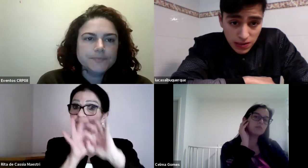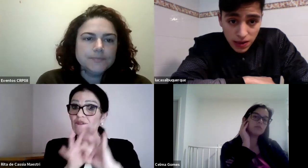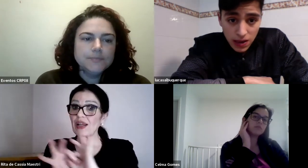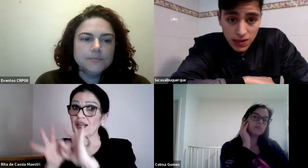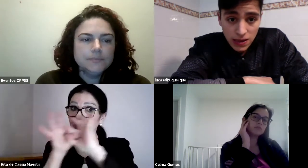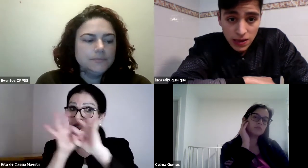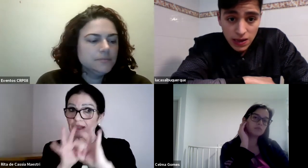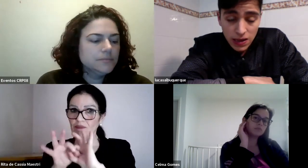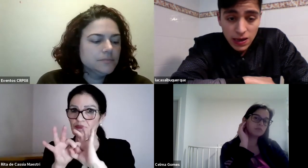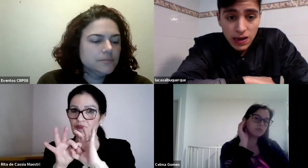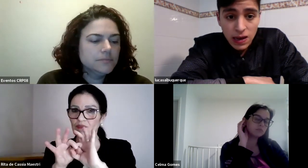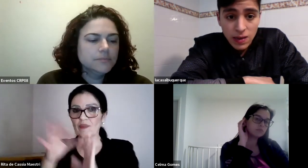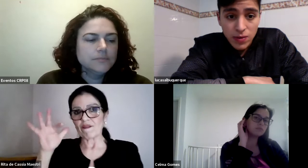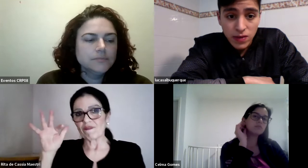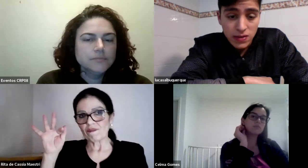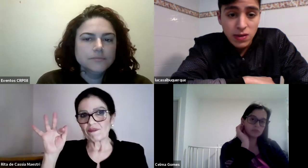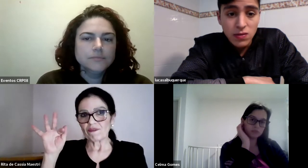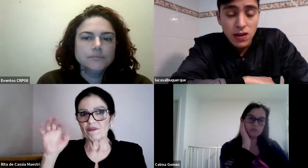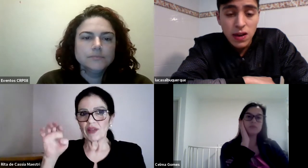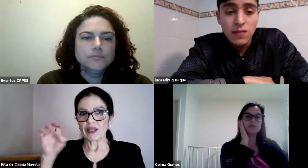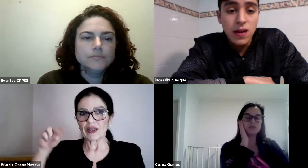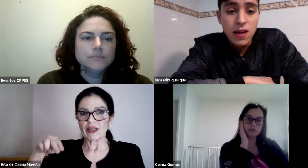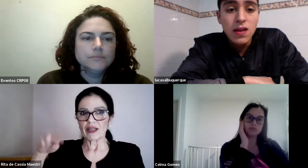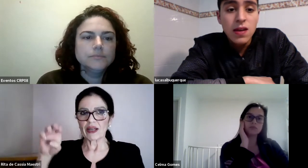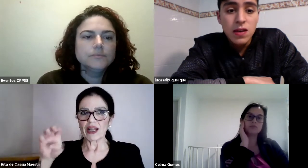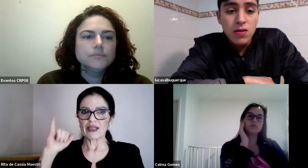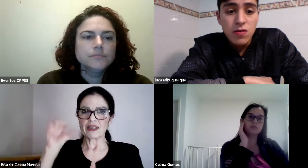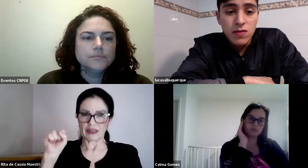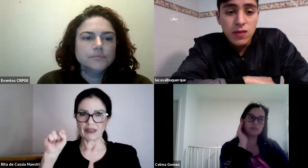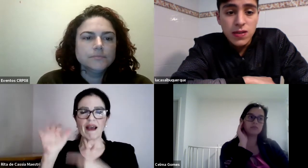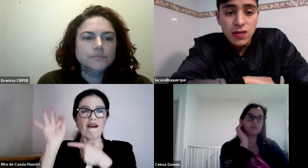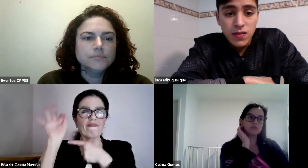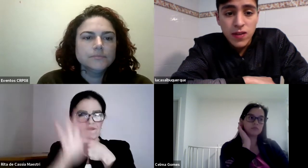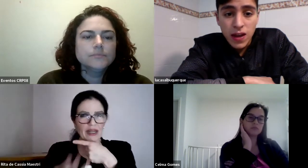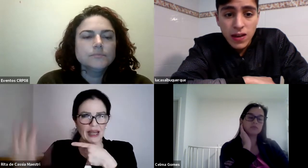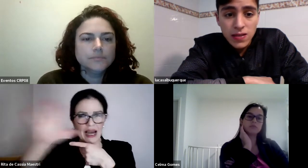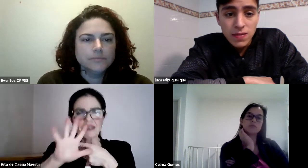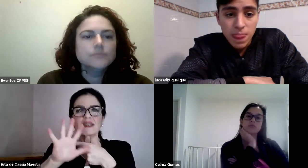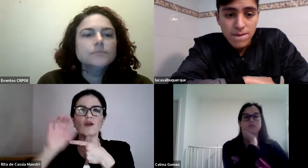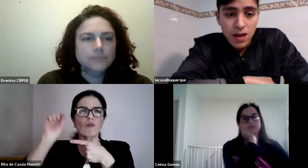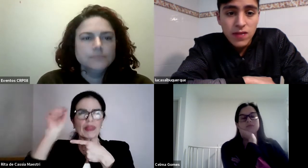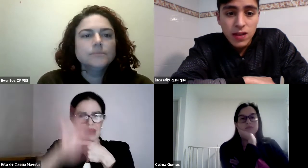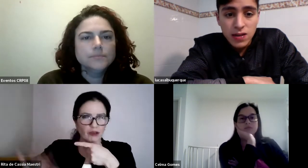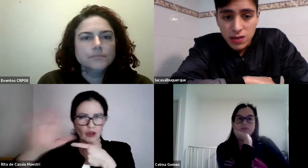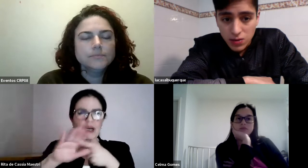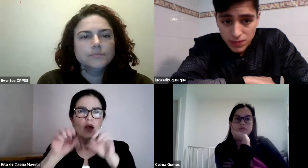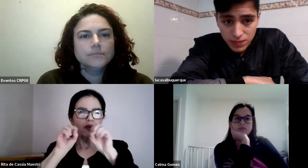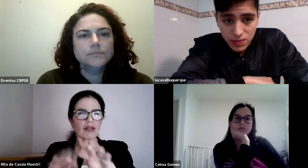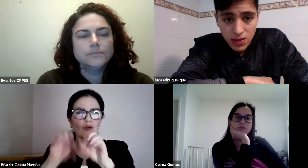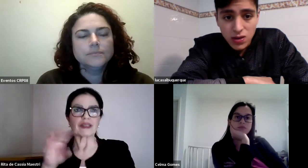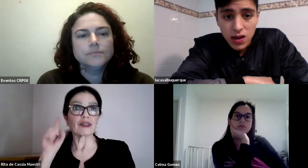após a aprovação do decreto da lei, e com a fundação da FENENS, a